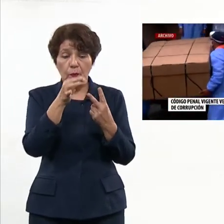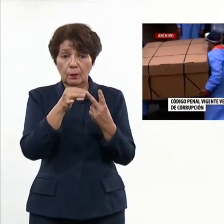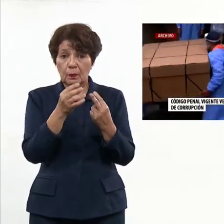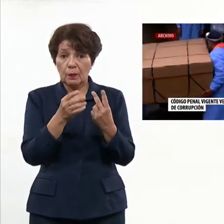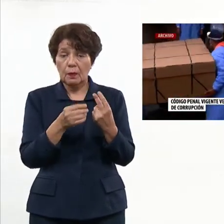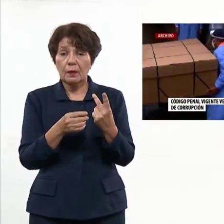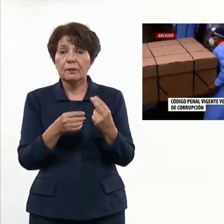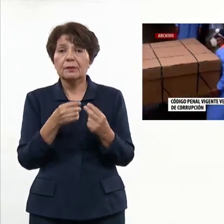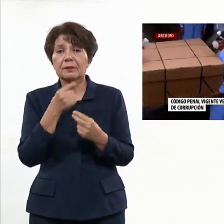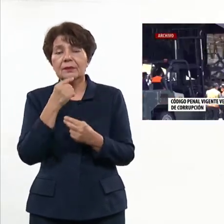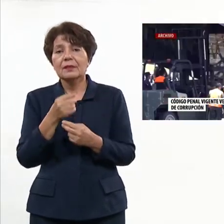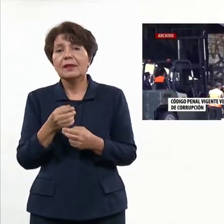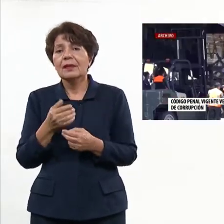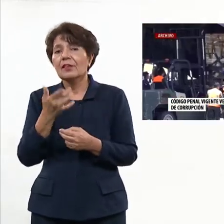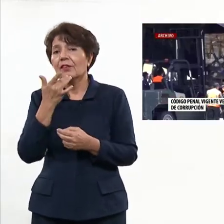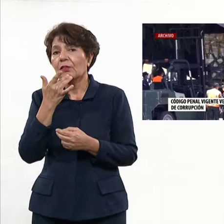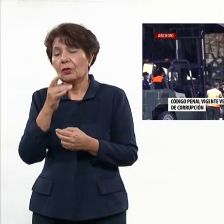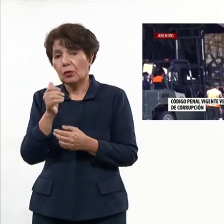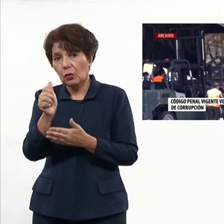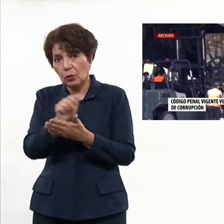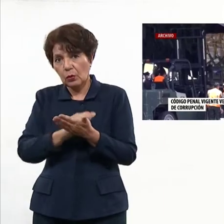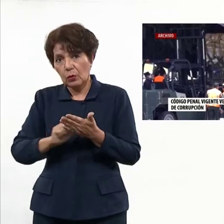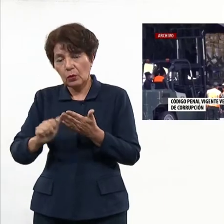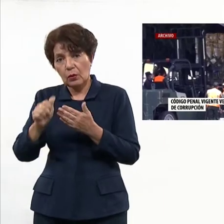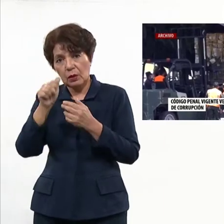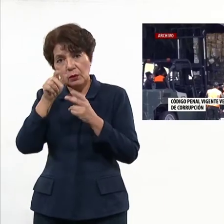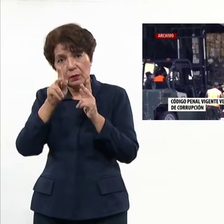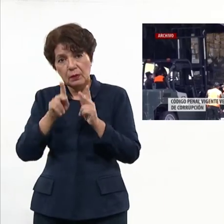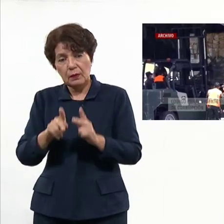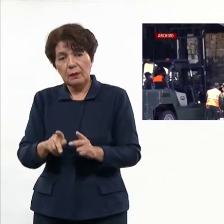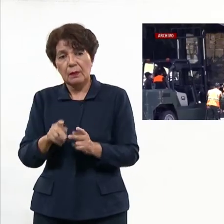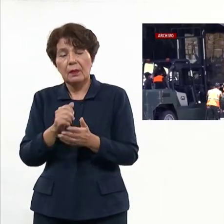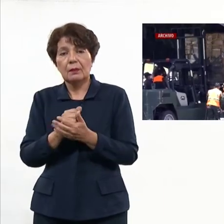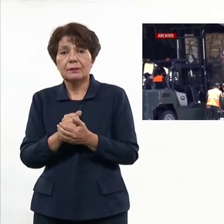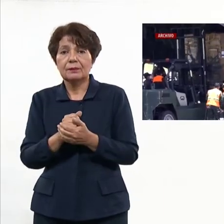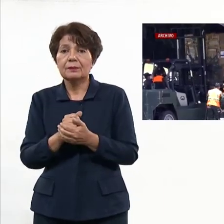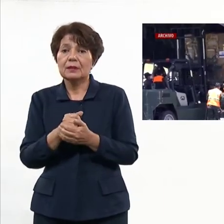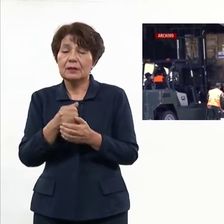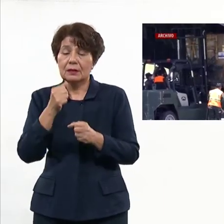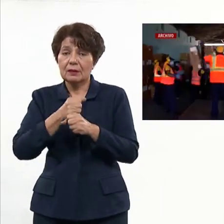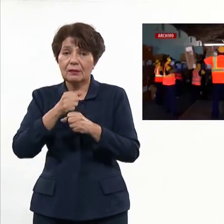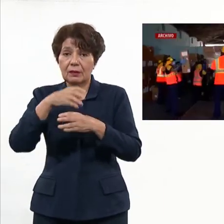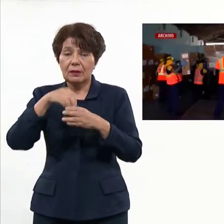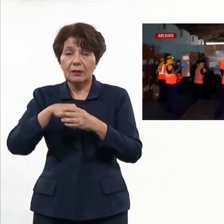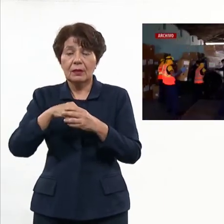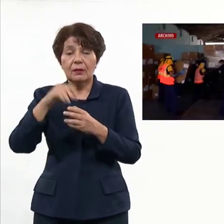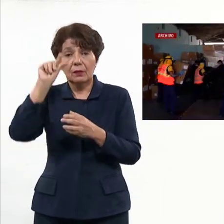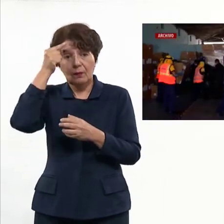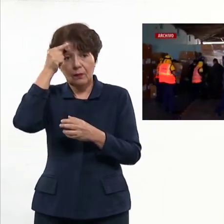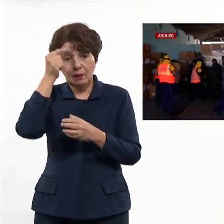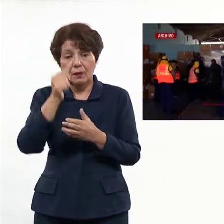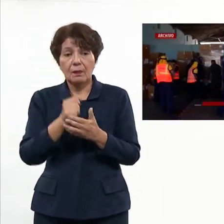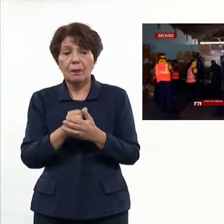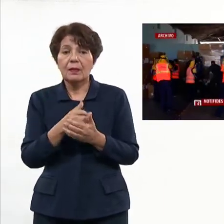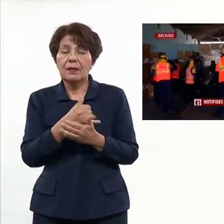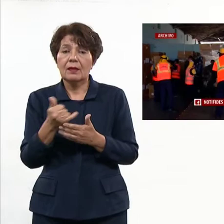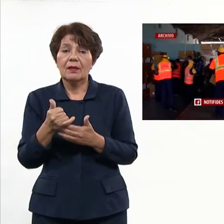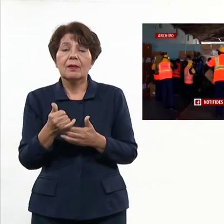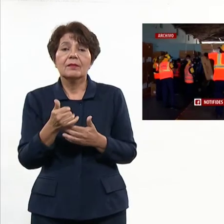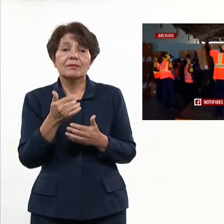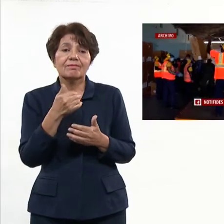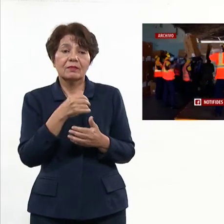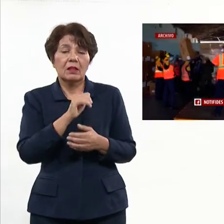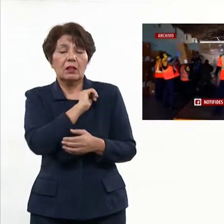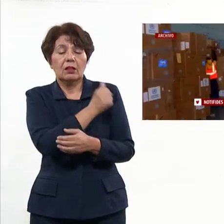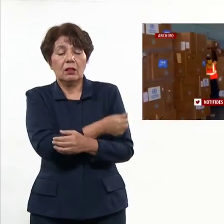con fines políticos y económicos dejando desprotegido al ciudadano de a pie lo que manifiesta una justicia selectiva favoreciendo al de